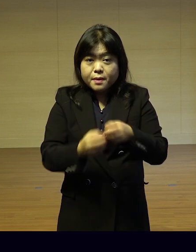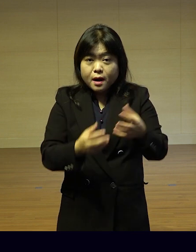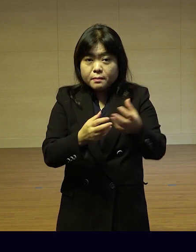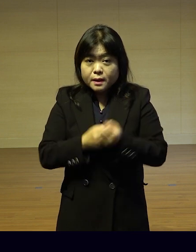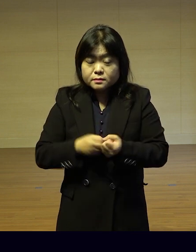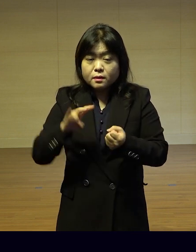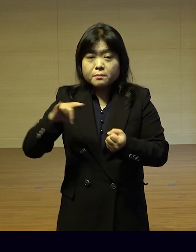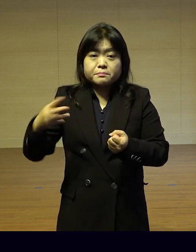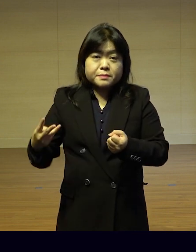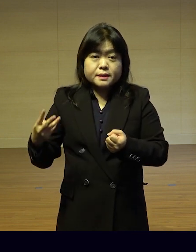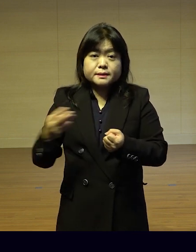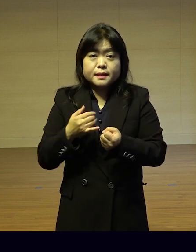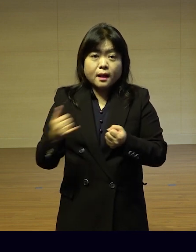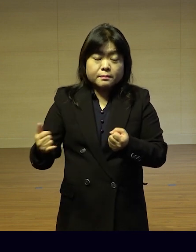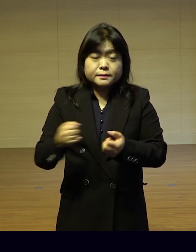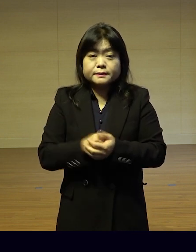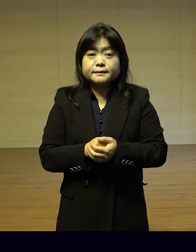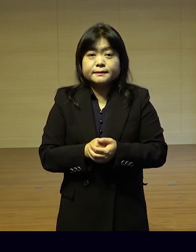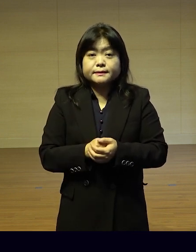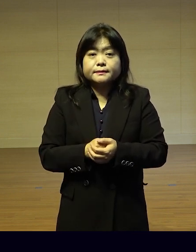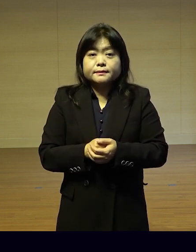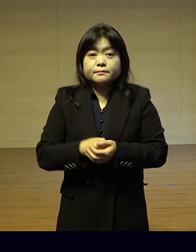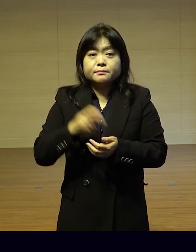J.S. 밀이라고 하는 영국의 철학자가